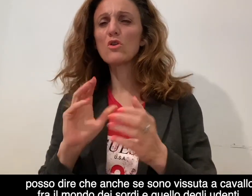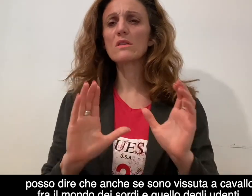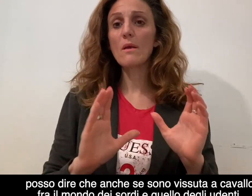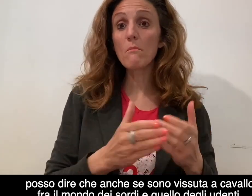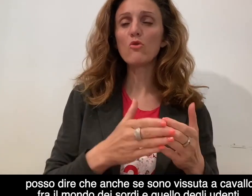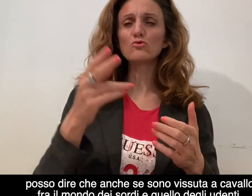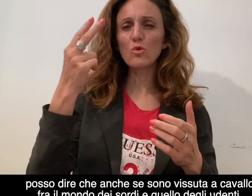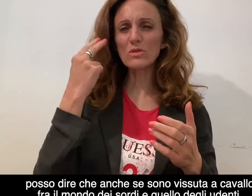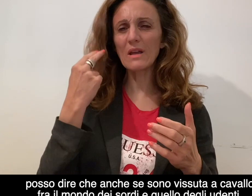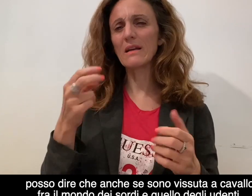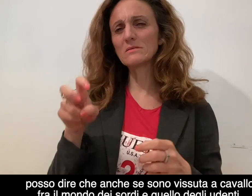e quello degli udenti